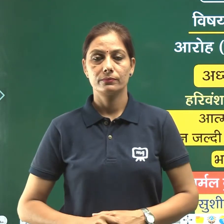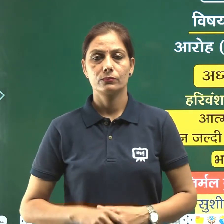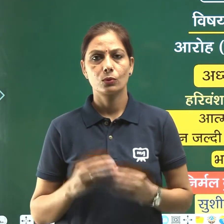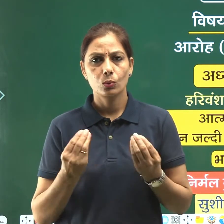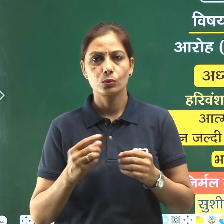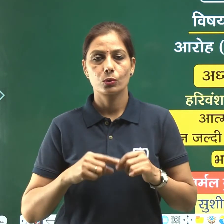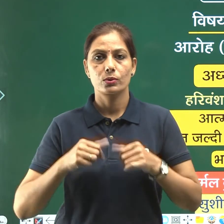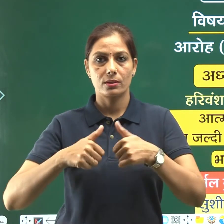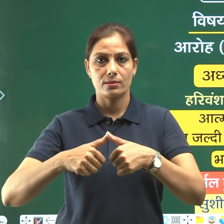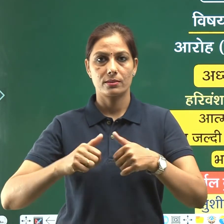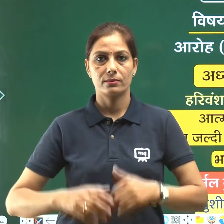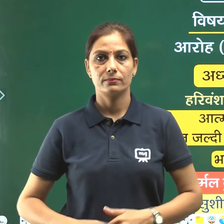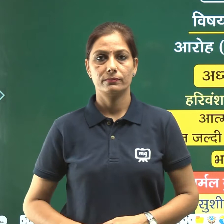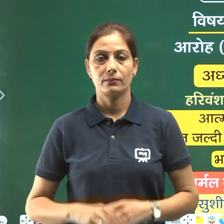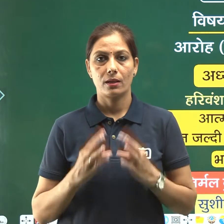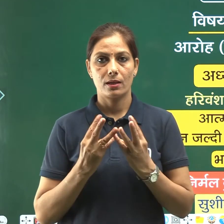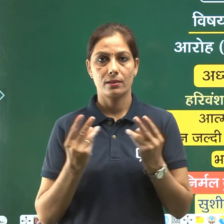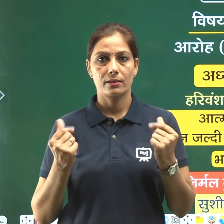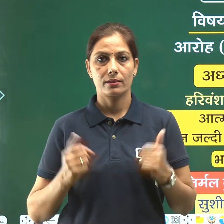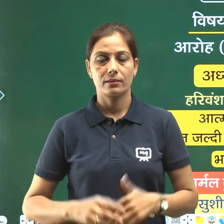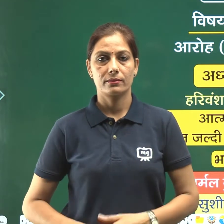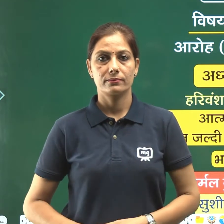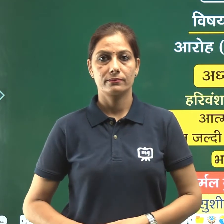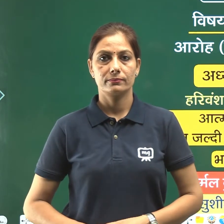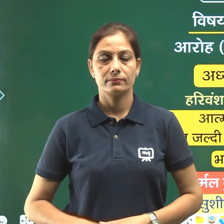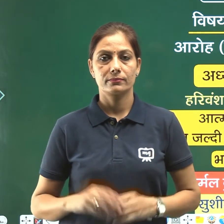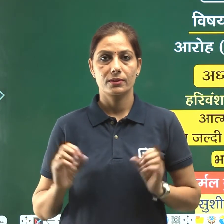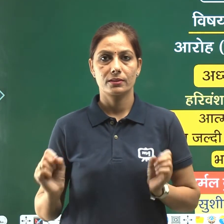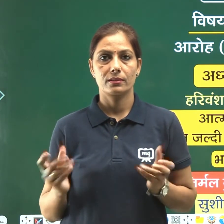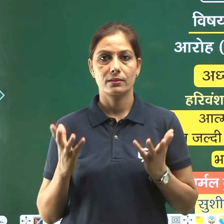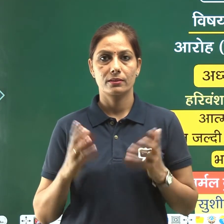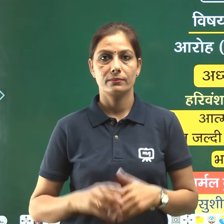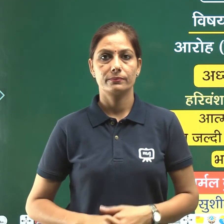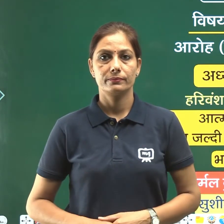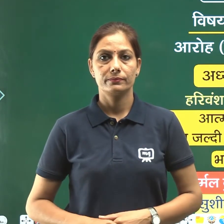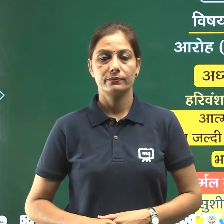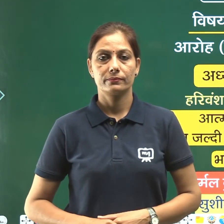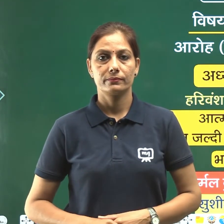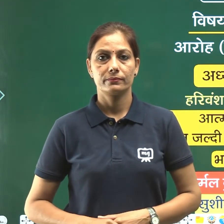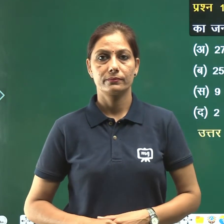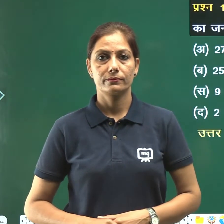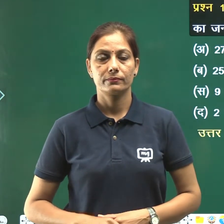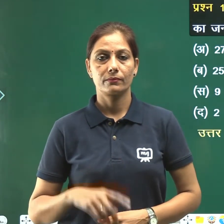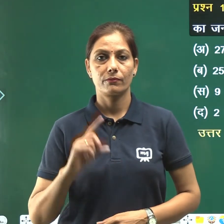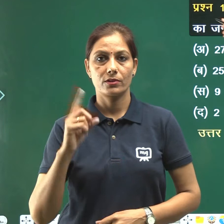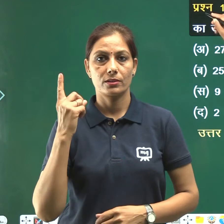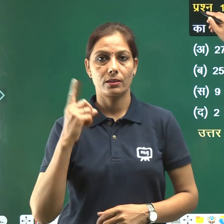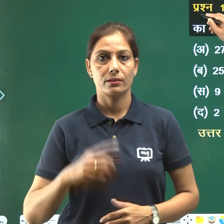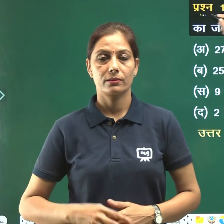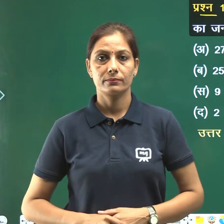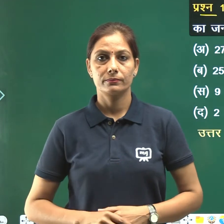कुछ प्रश्नोत्तर हल करेंगे। शुरू करें। प्रश्न 1,